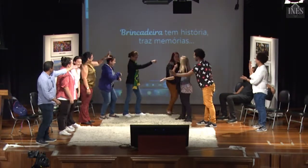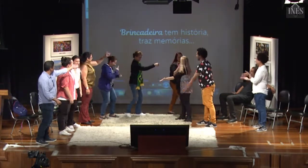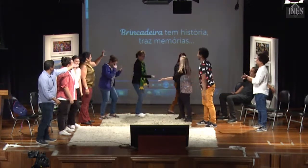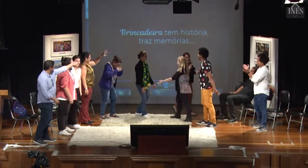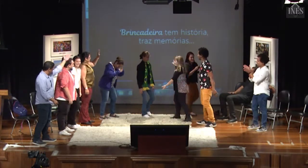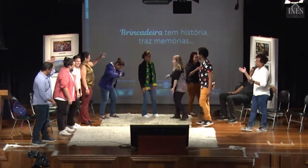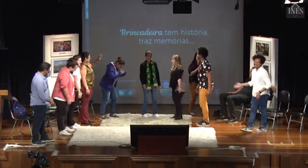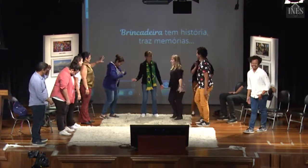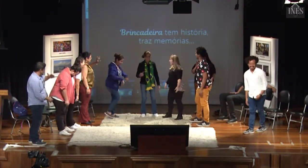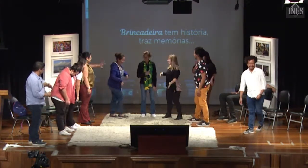Já era, errei.